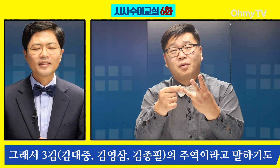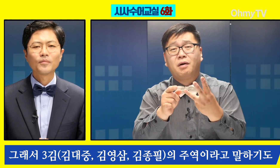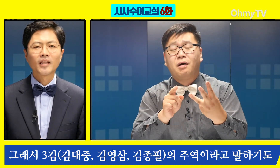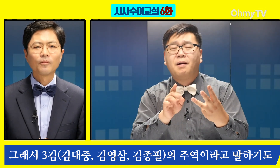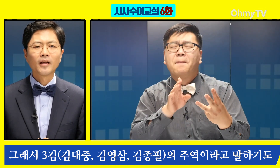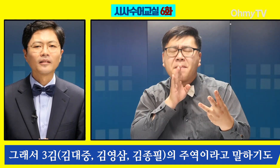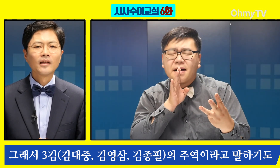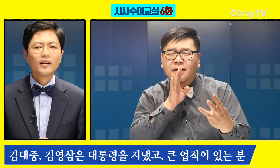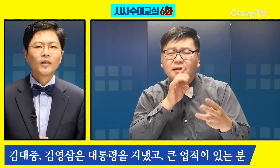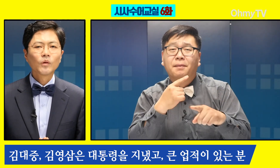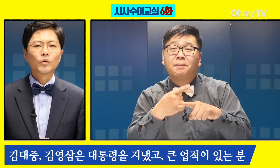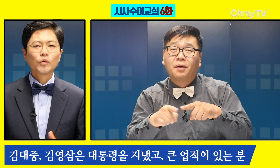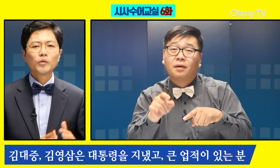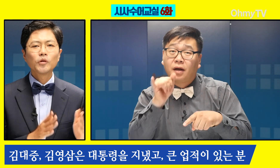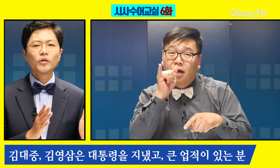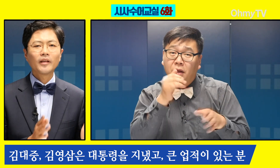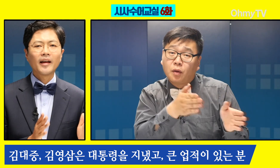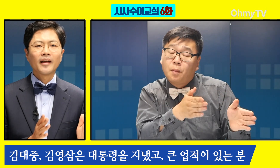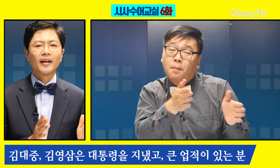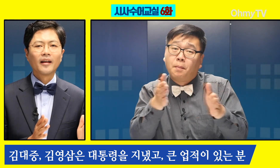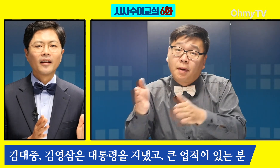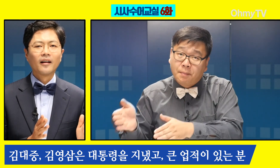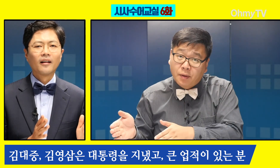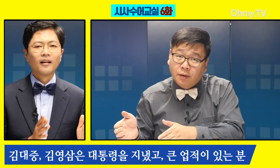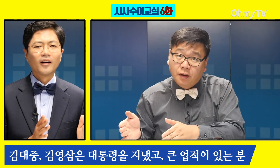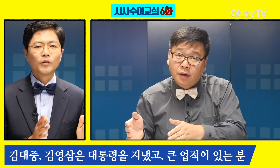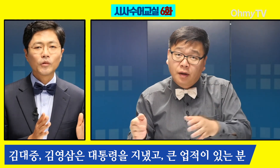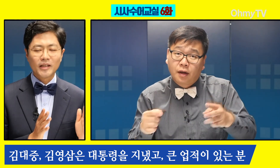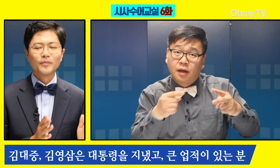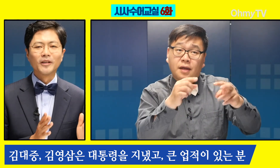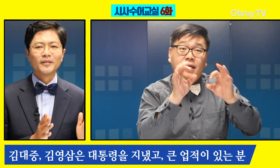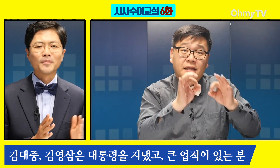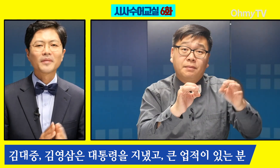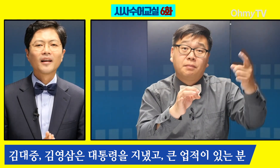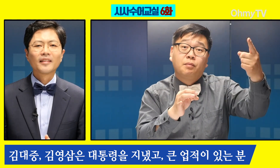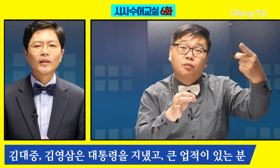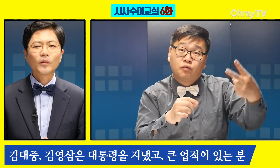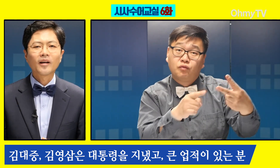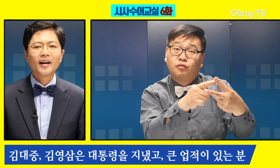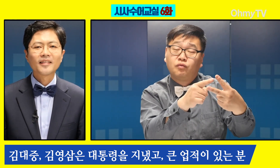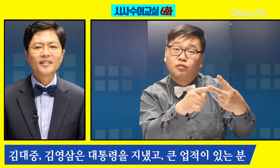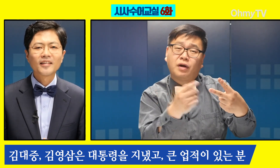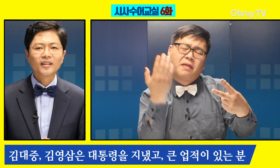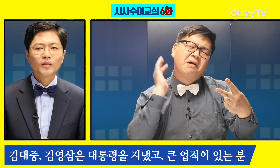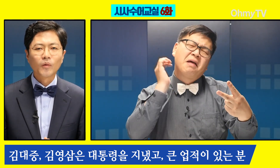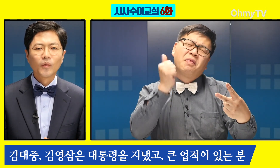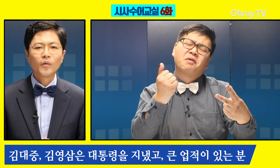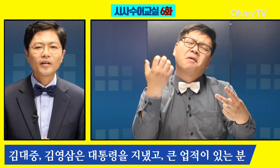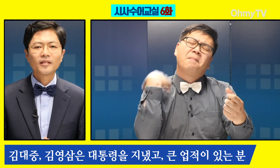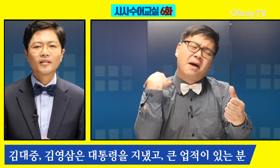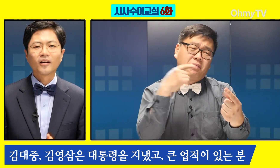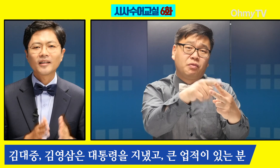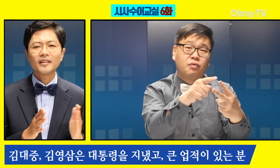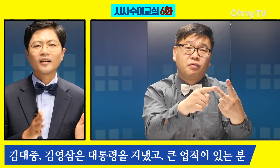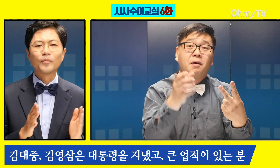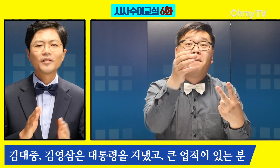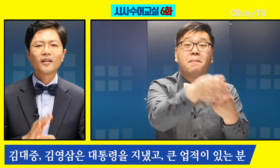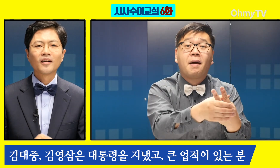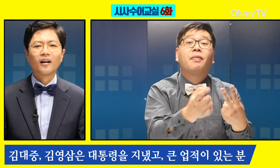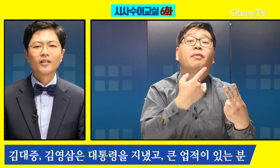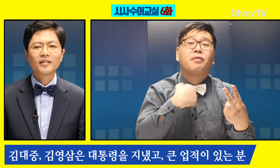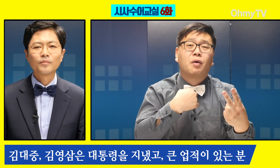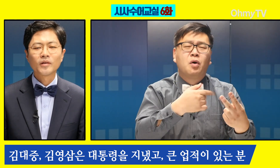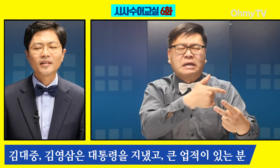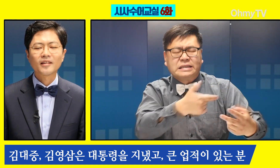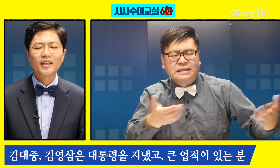분들도 있습니다만 또 두 분의 두 김은 대통령까지 지내셨고 훨씬 더 큰